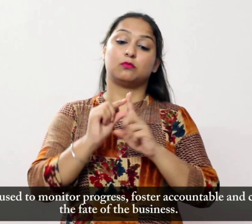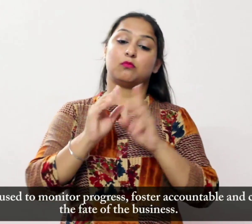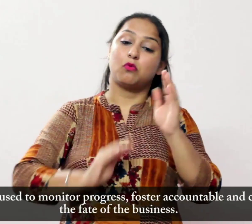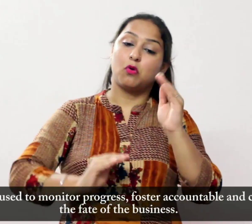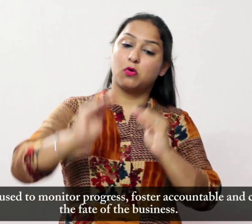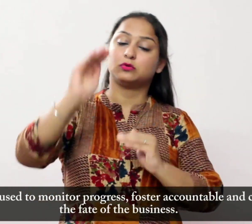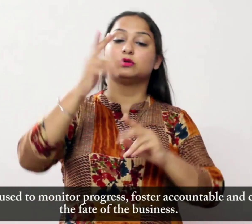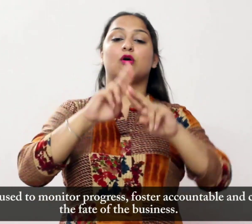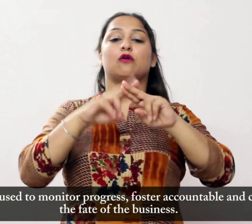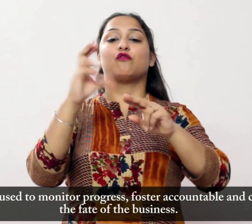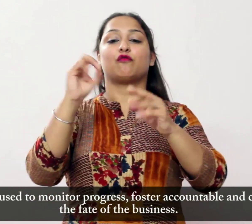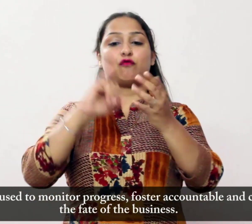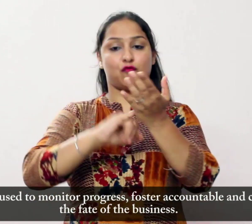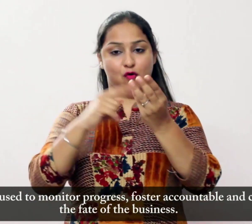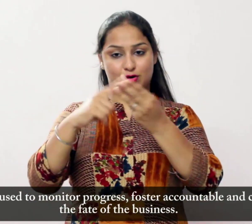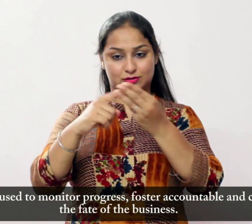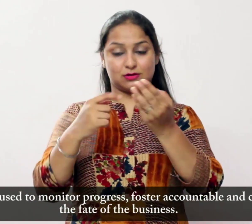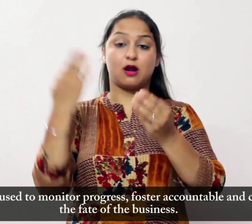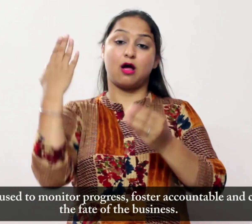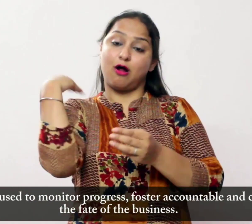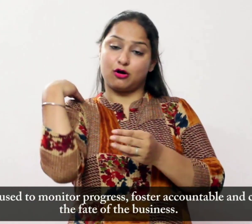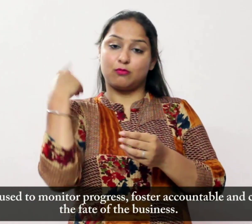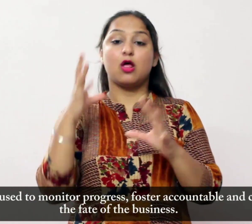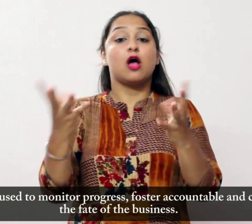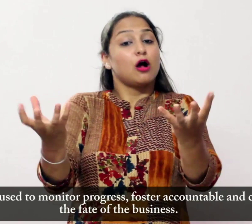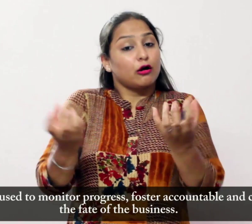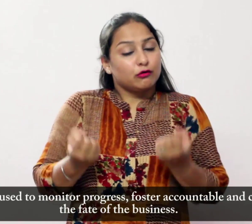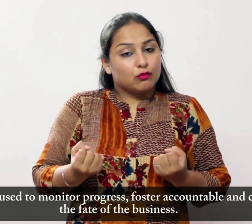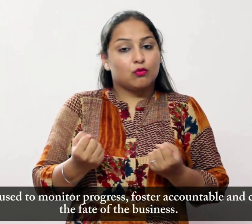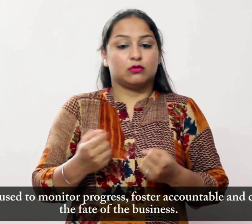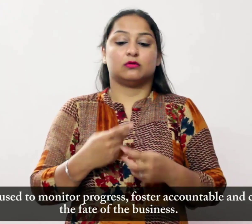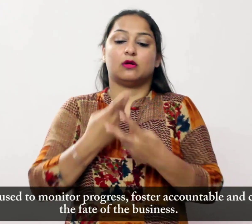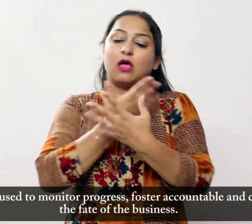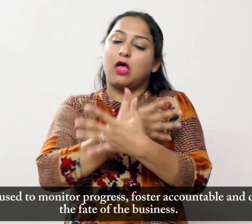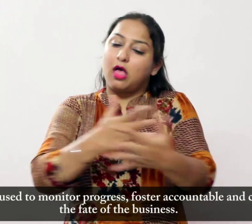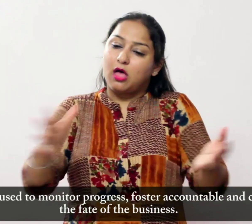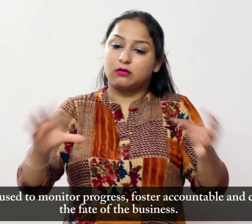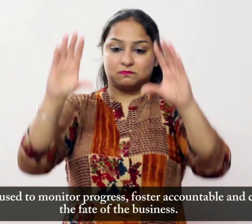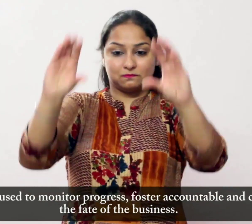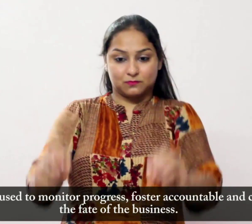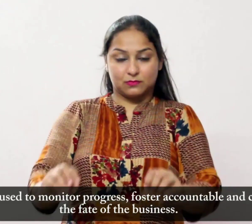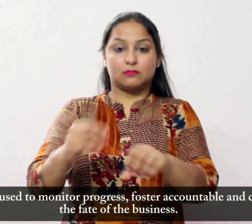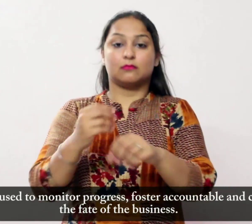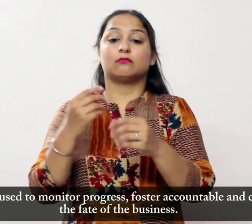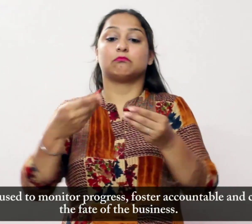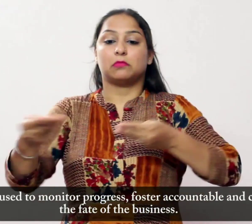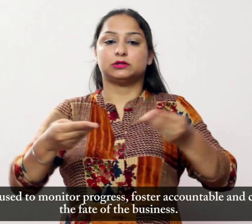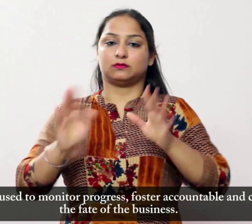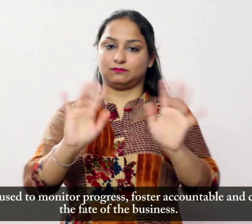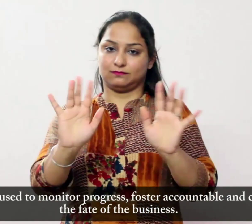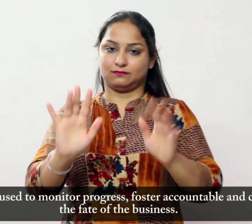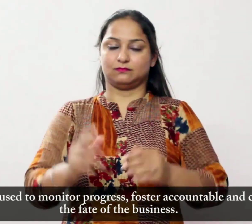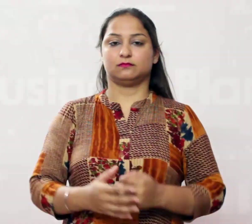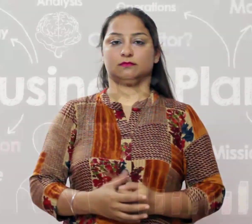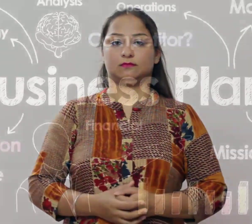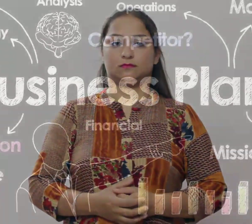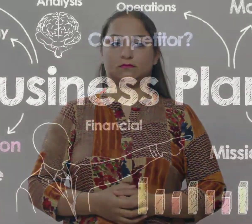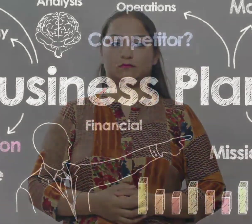प्रयोग प्रगति को बढ़ावा देने के लिए, जवाबदेह और व्यापार के भाग्य को नियंत्रण करने के